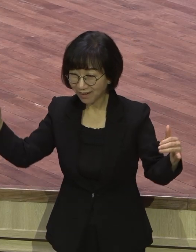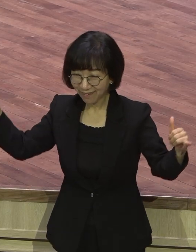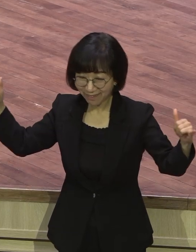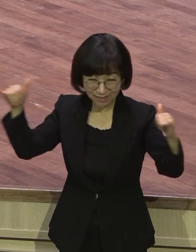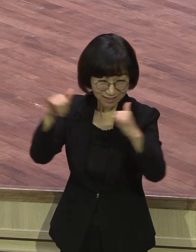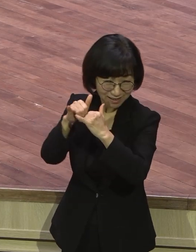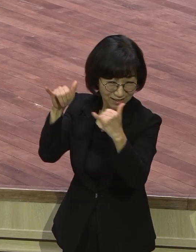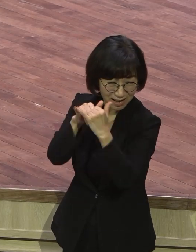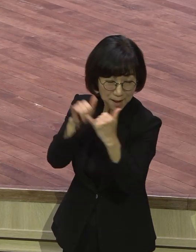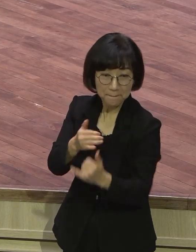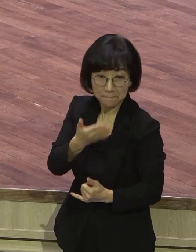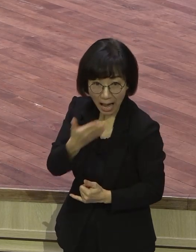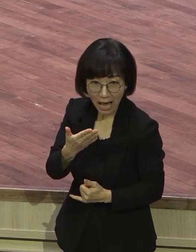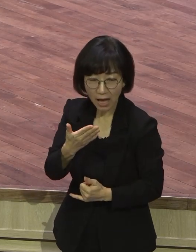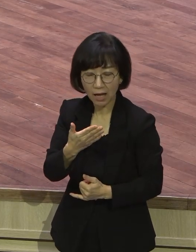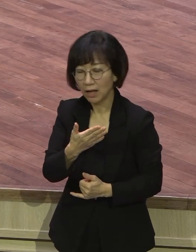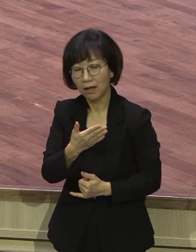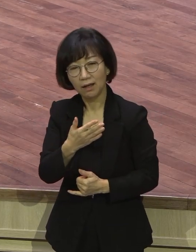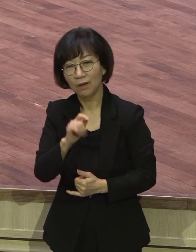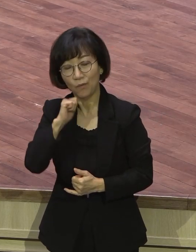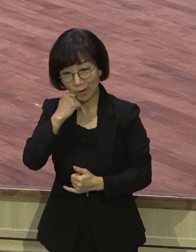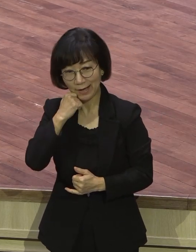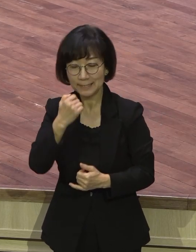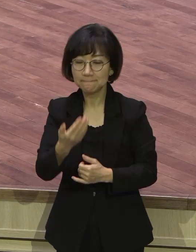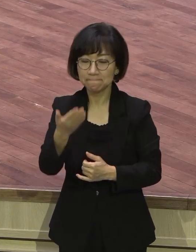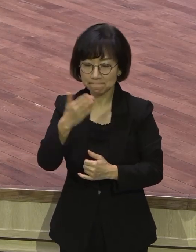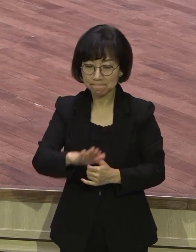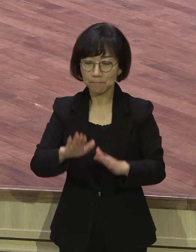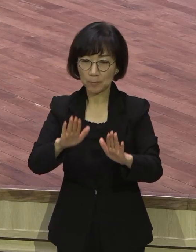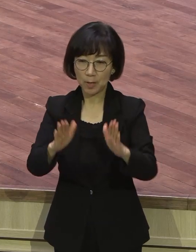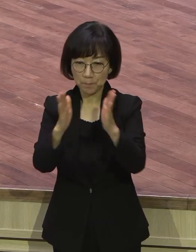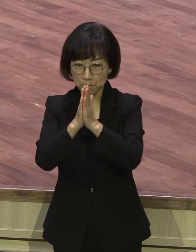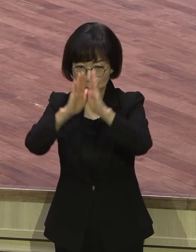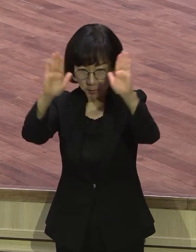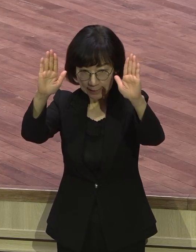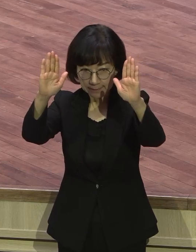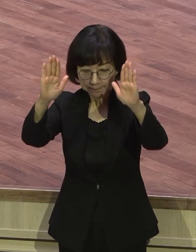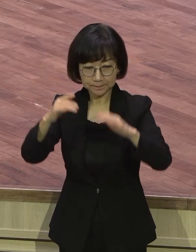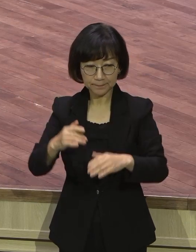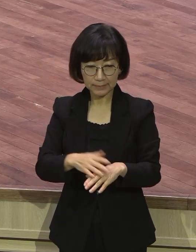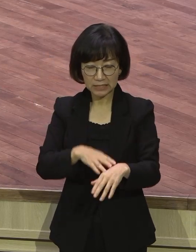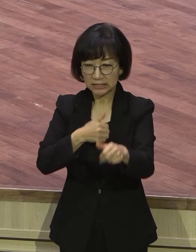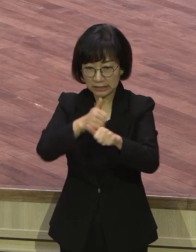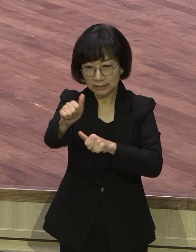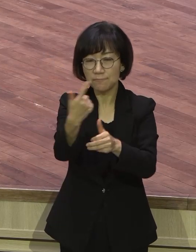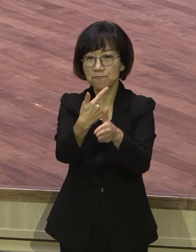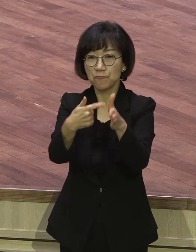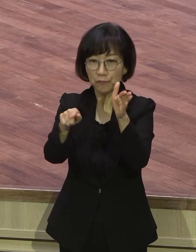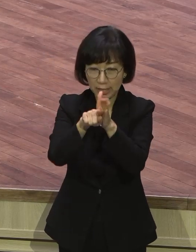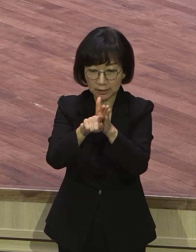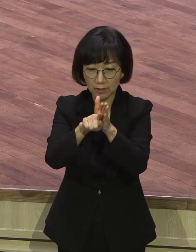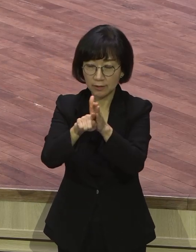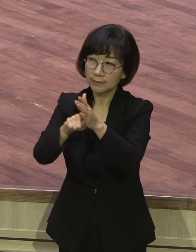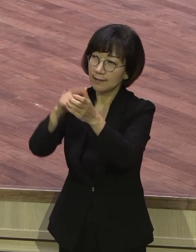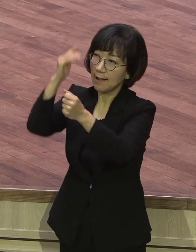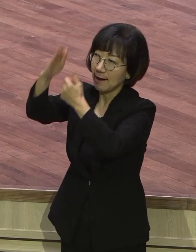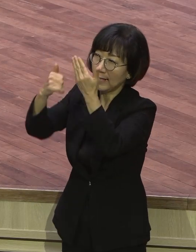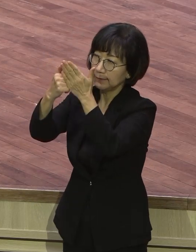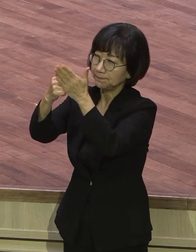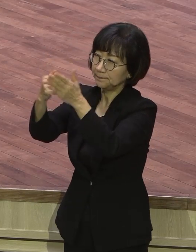그러나 모세는 이런 상식을 뛰어넘는 성리를 위해서 뭐요? 하나님의 힘을